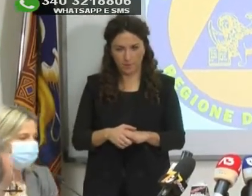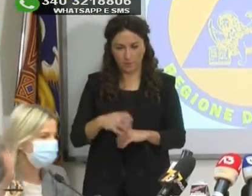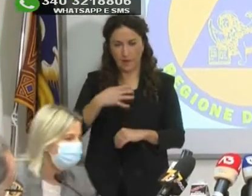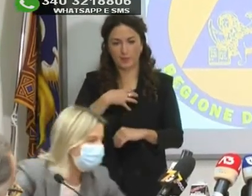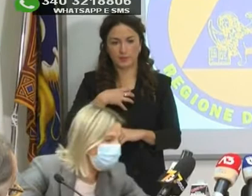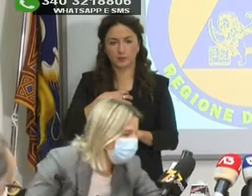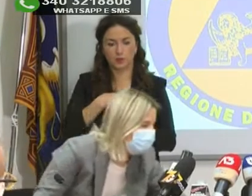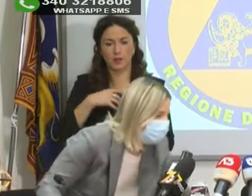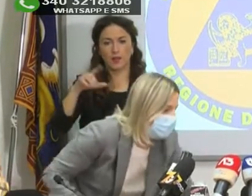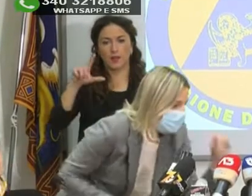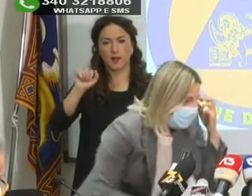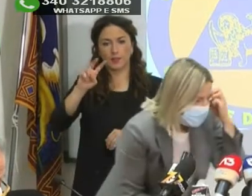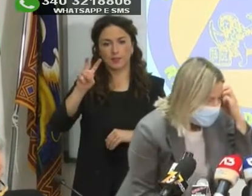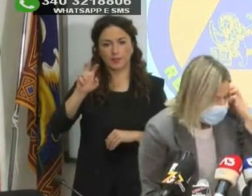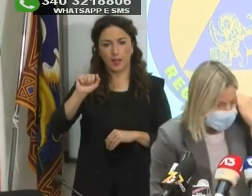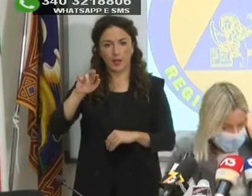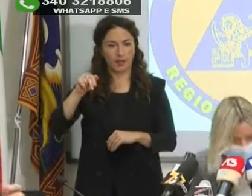Assessore Lanzarin, prego.